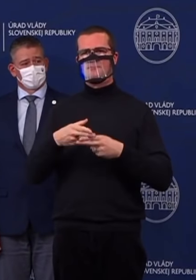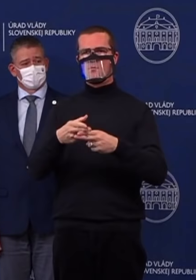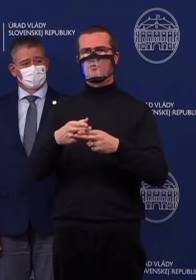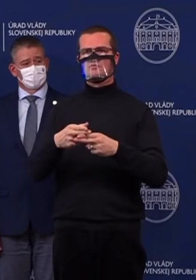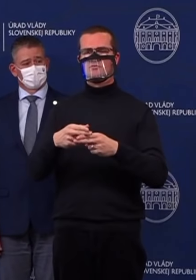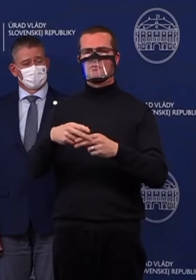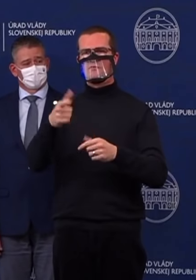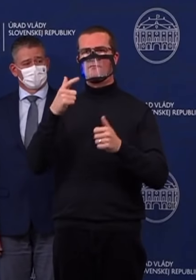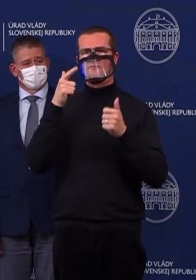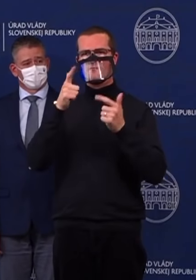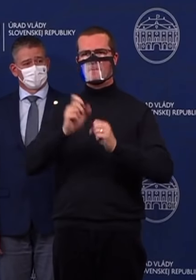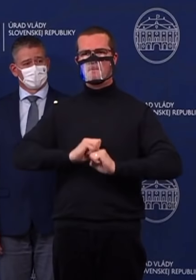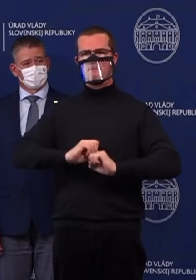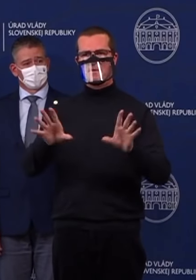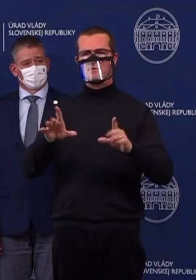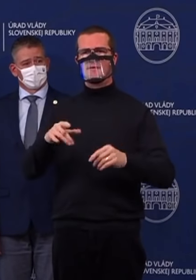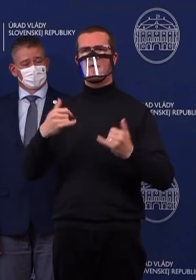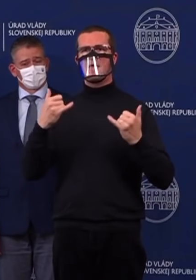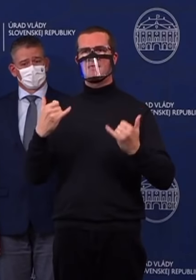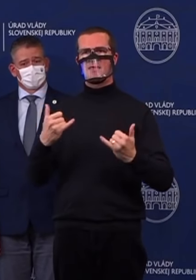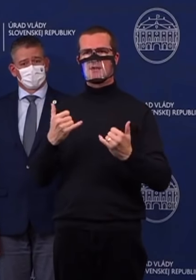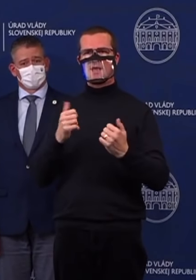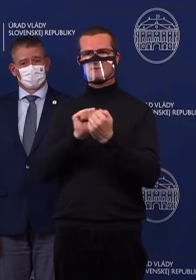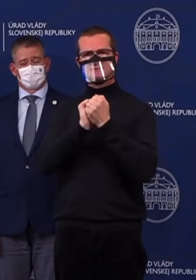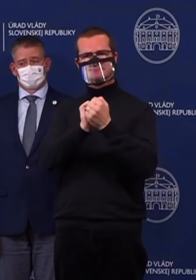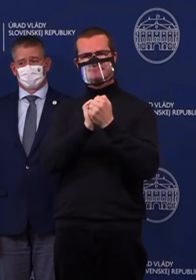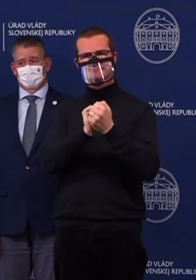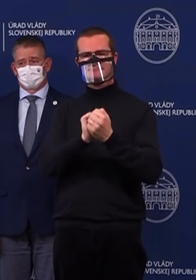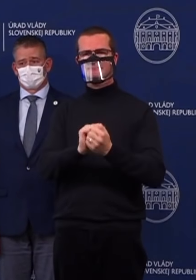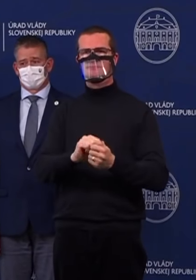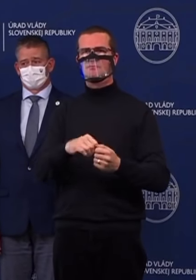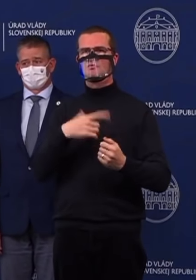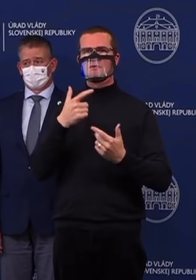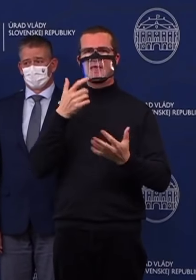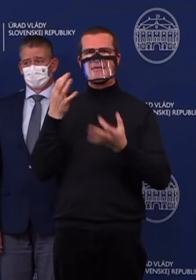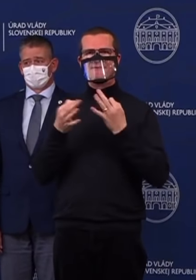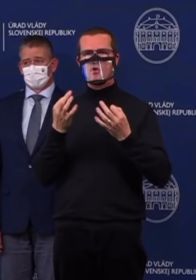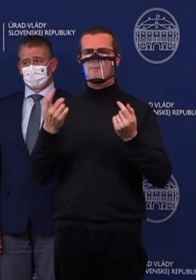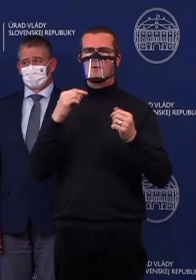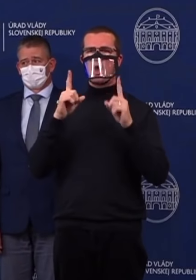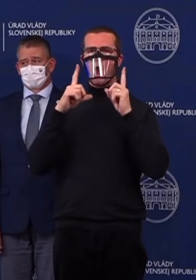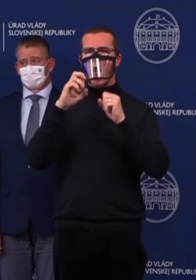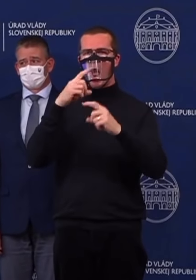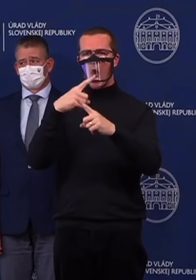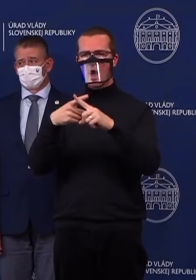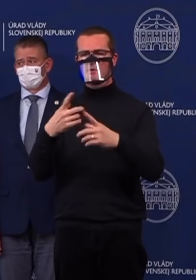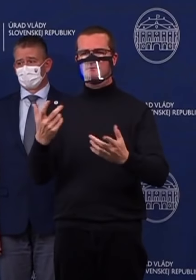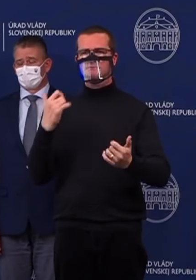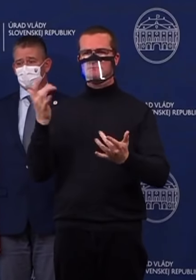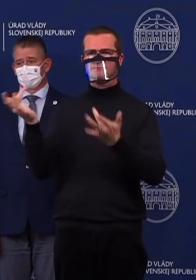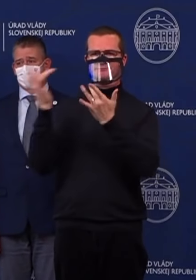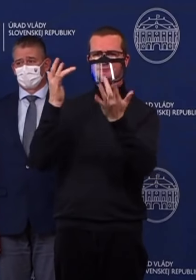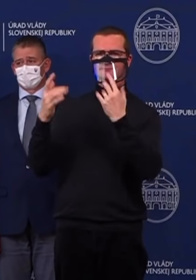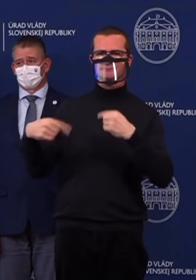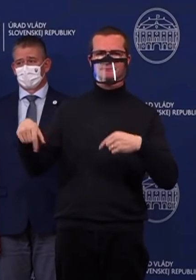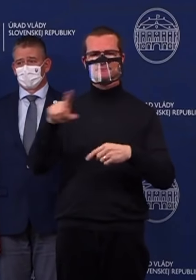médií budeme teraz zdorovať aj tento ďalší týždeň všetkým možným dezinformáciám, hoaxom, silám, ktoré sa budú